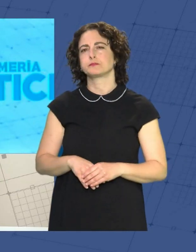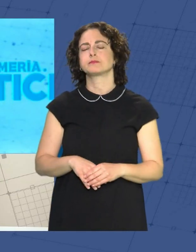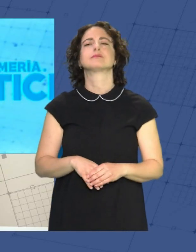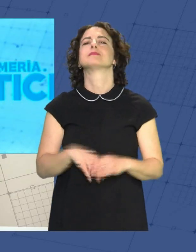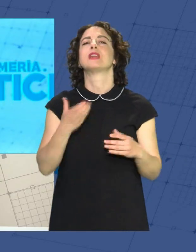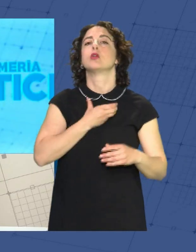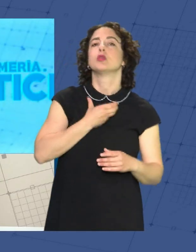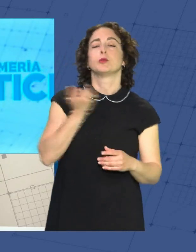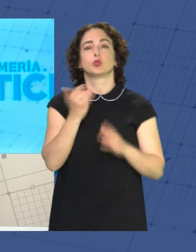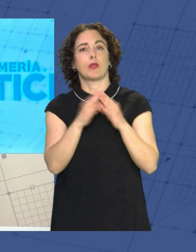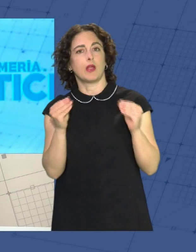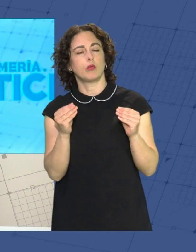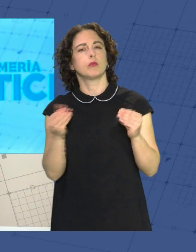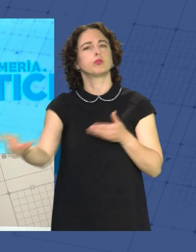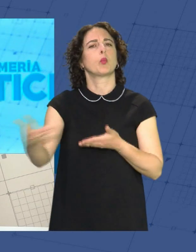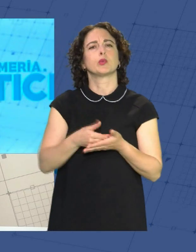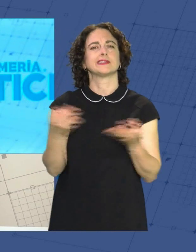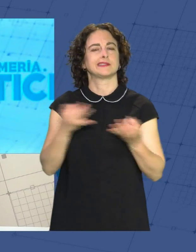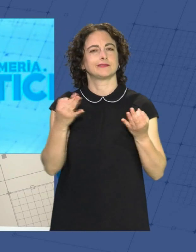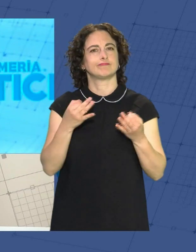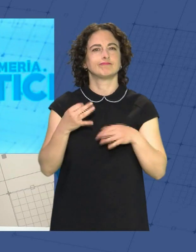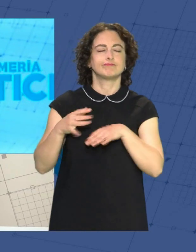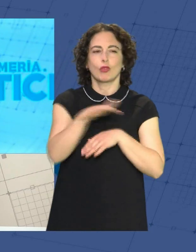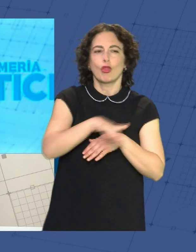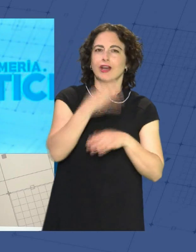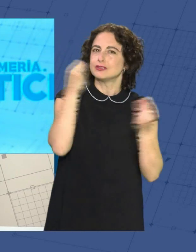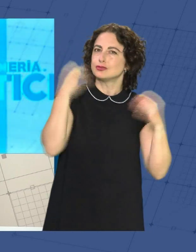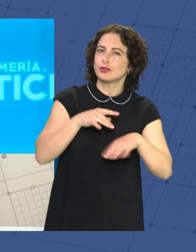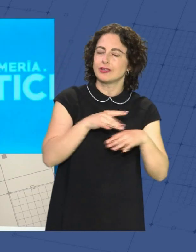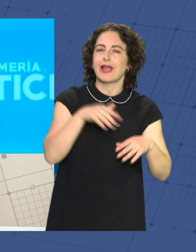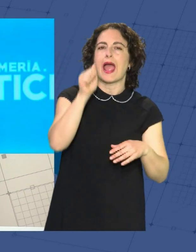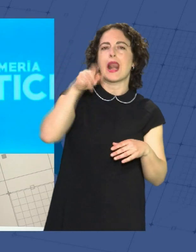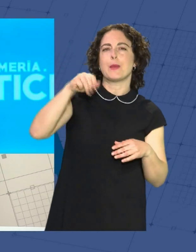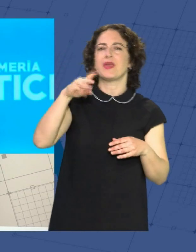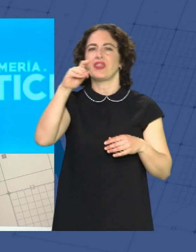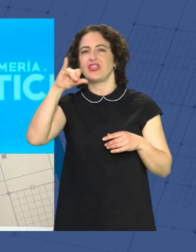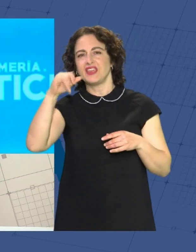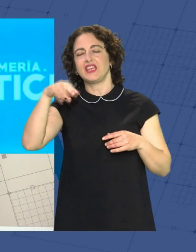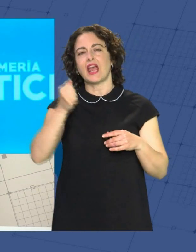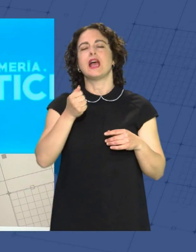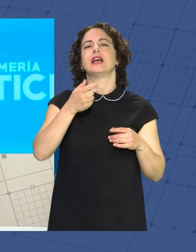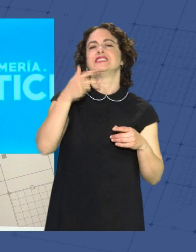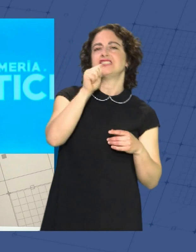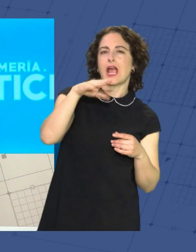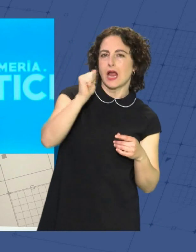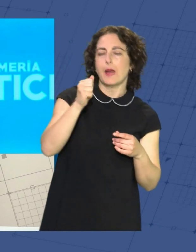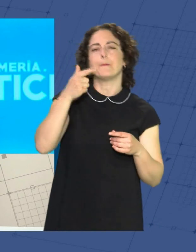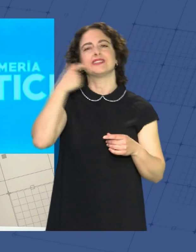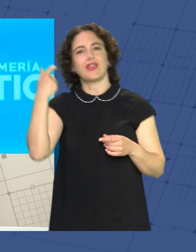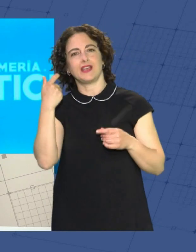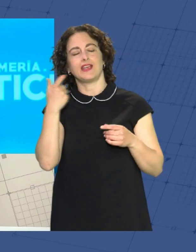Ayuntamiento y Junta nos proponen recorrer el casco histórico, la Almedina y la Chanca Pescadería a través de 20